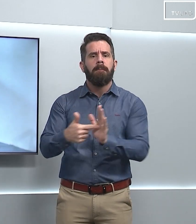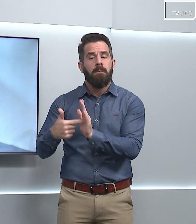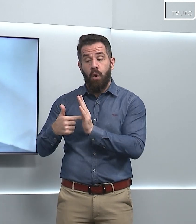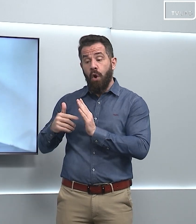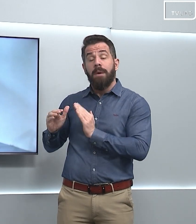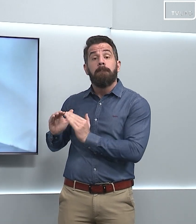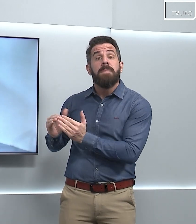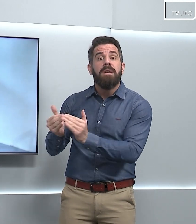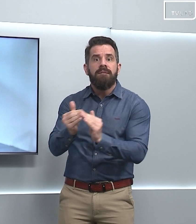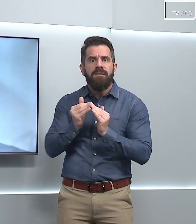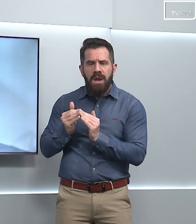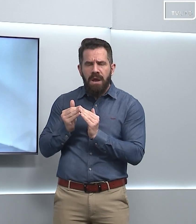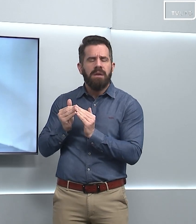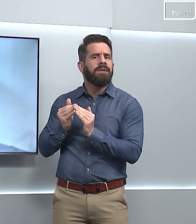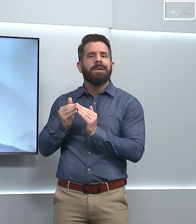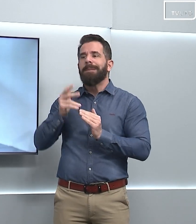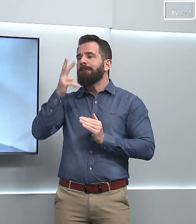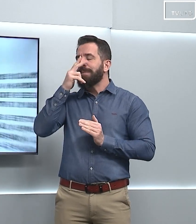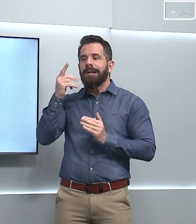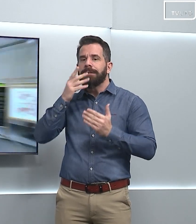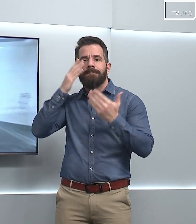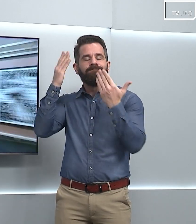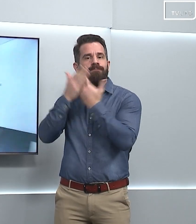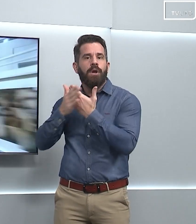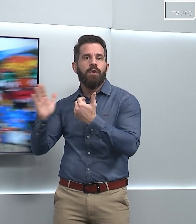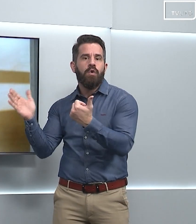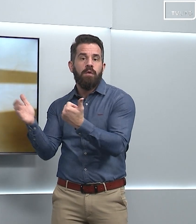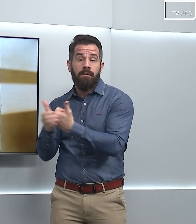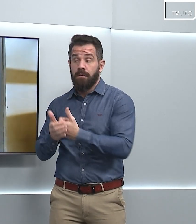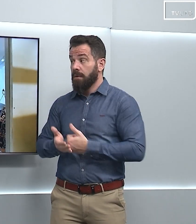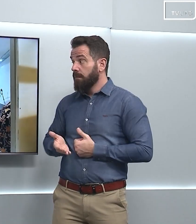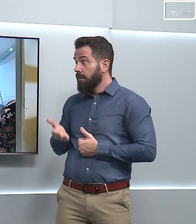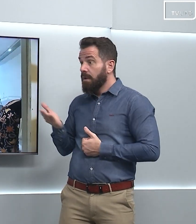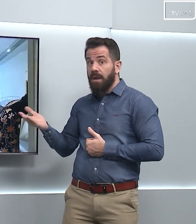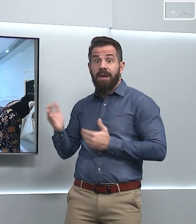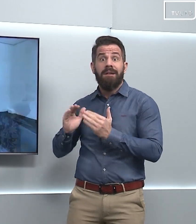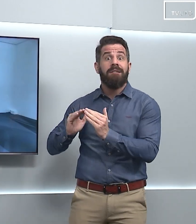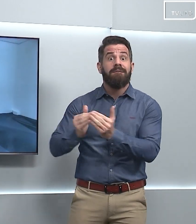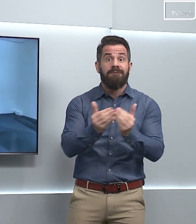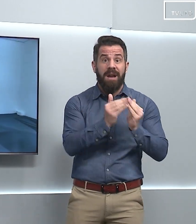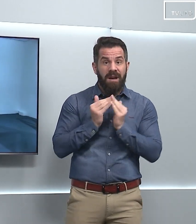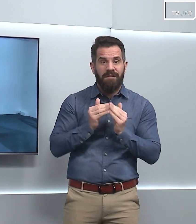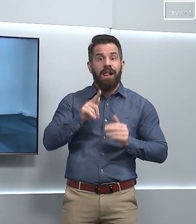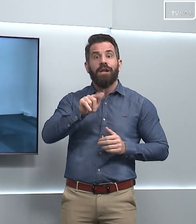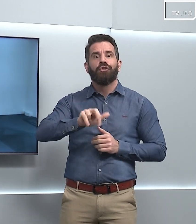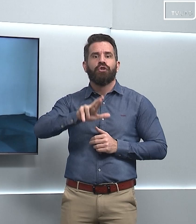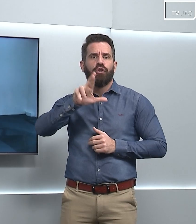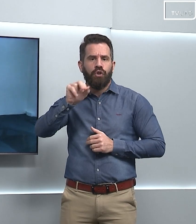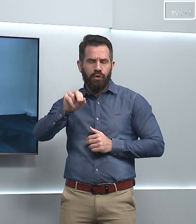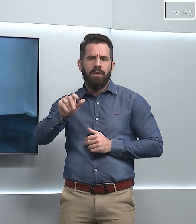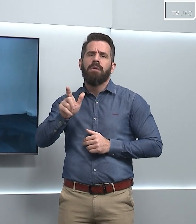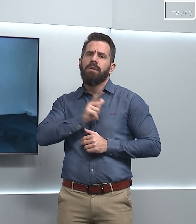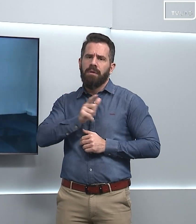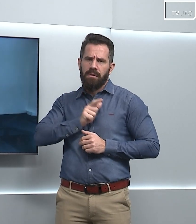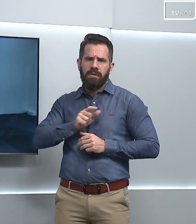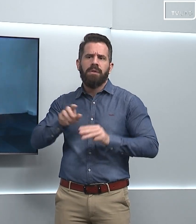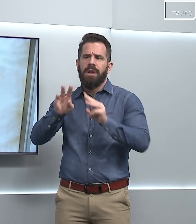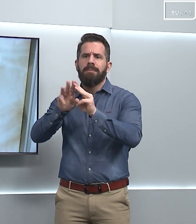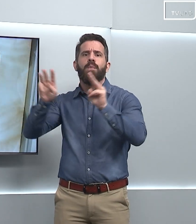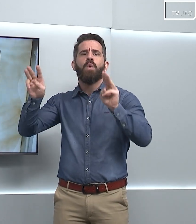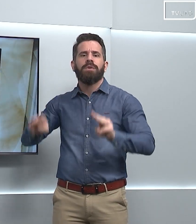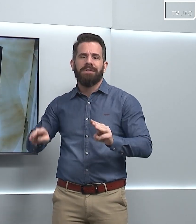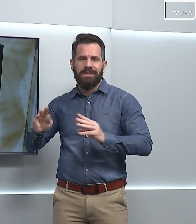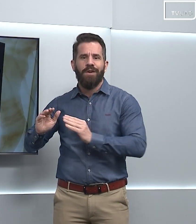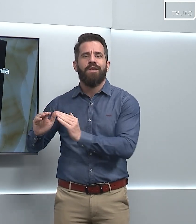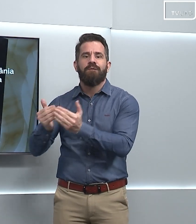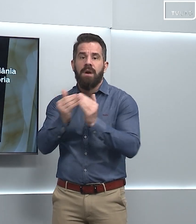periferia, os artistas que às vezes não têm visibilidade. Favela é Giro é uma exposição itinerante do Museu das Favelas. Artistas e